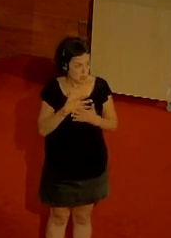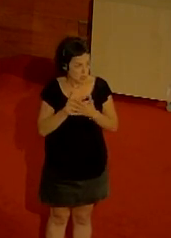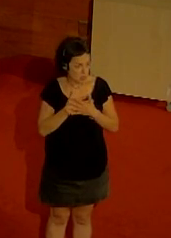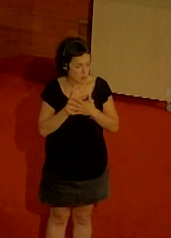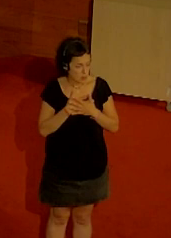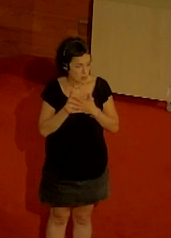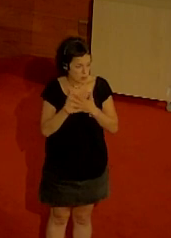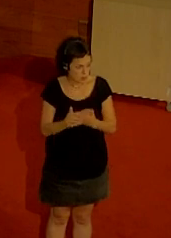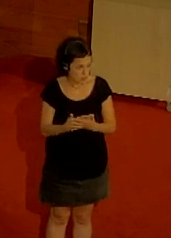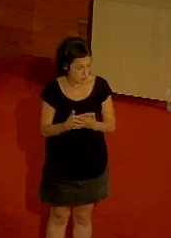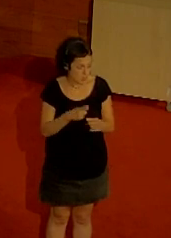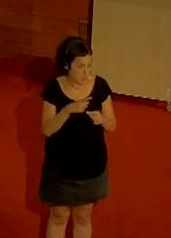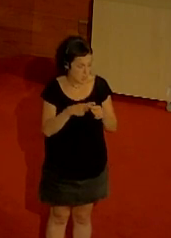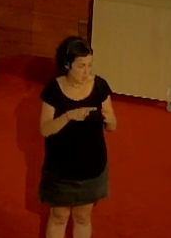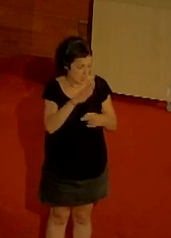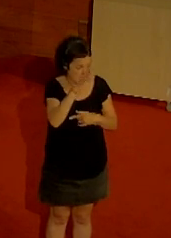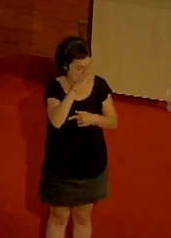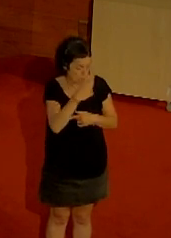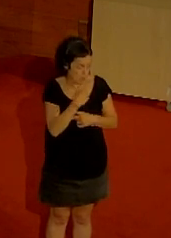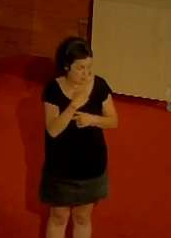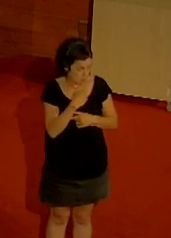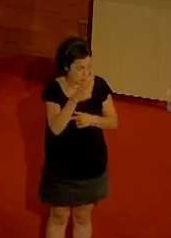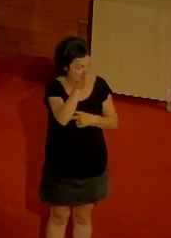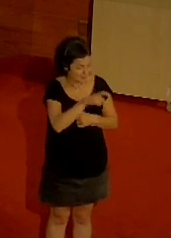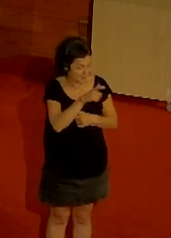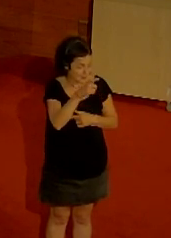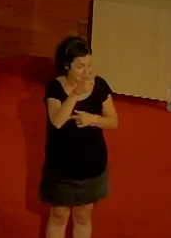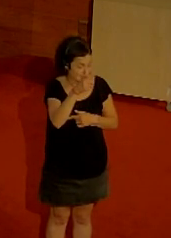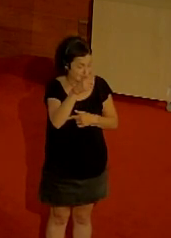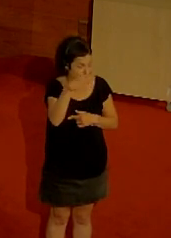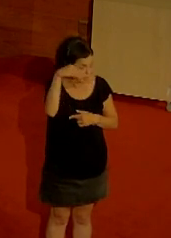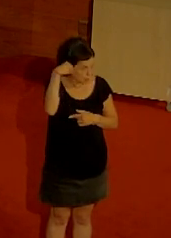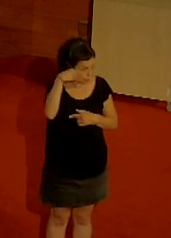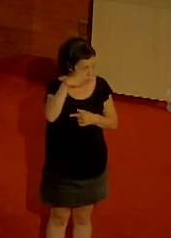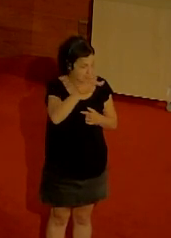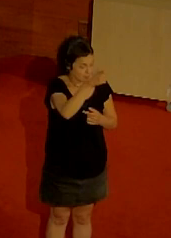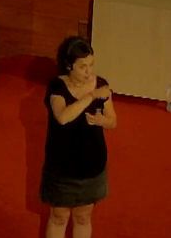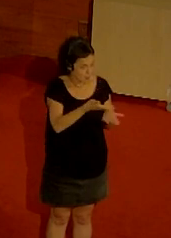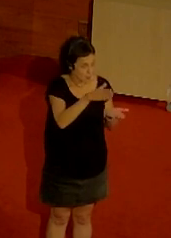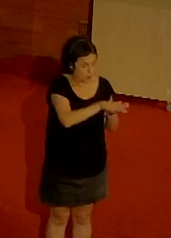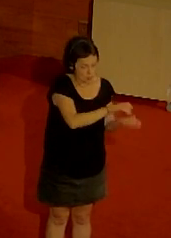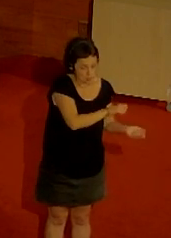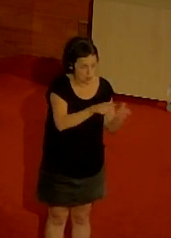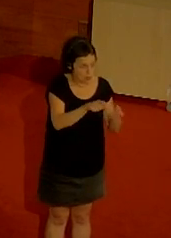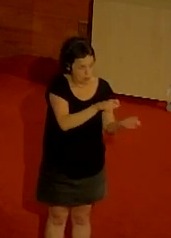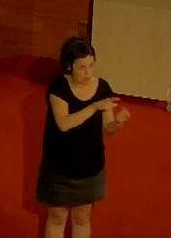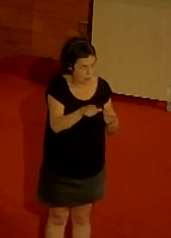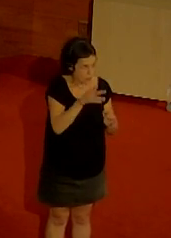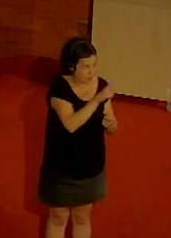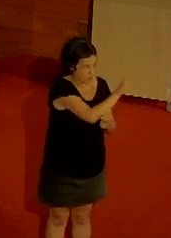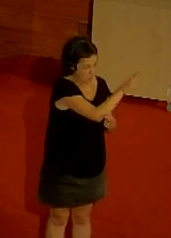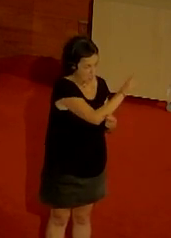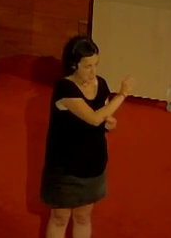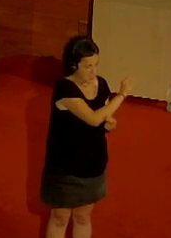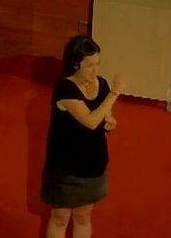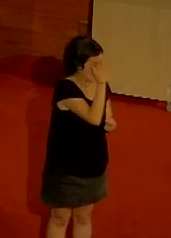de la Media Luna Roja, lo que hacía era recoger los cadáveres que llevaban a Túnez. En aquel momento la mayoría de salidas eran de Libia, y entonces había veces